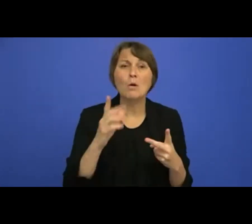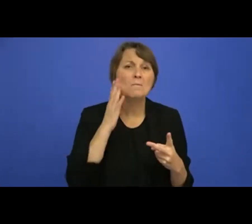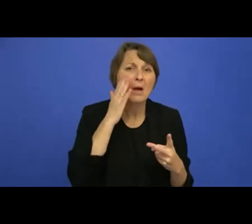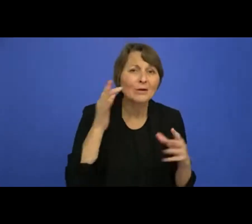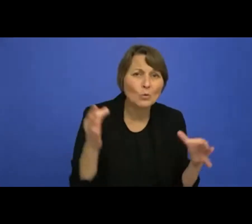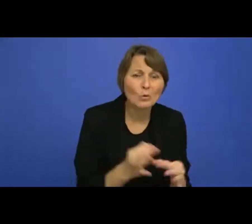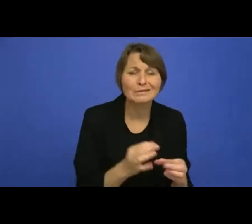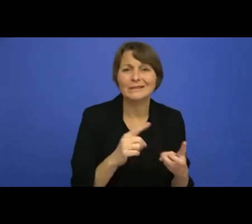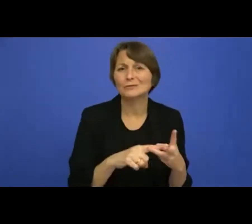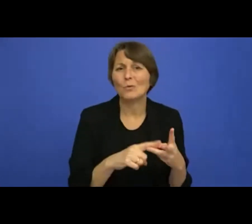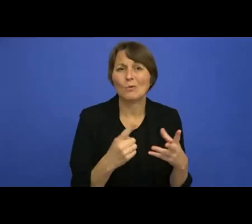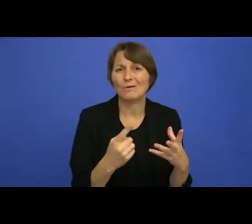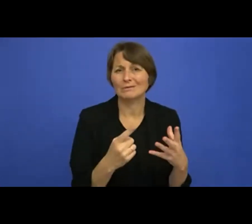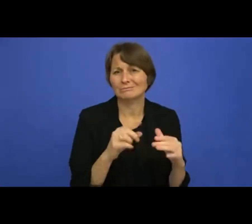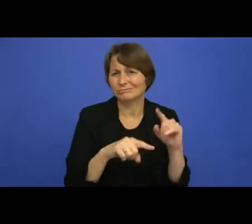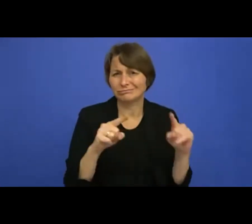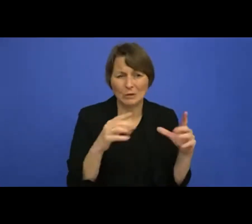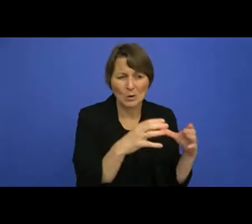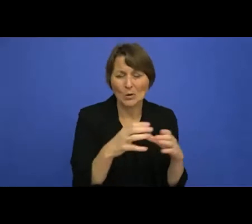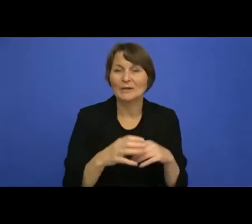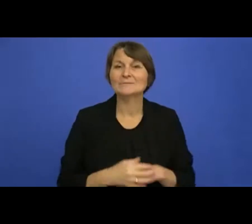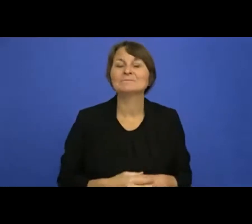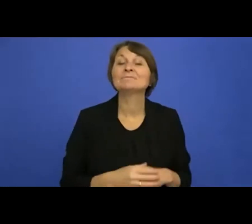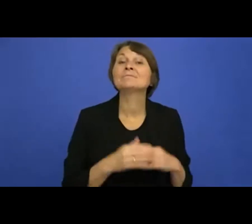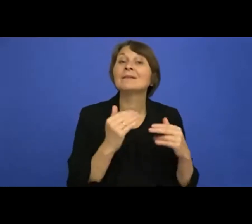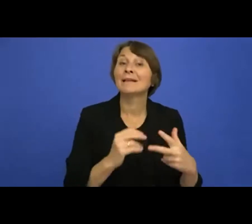souffrent de handicap. On en a parlé. Deuxièmement,